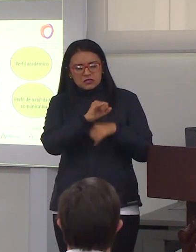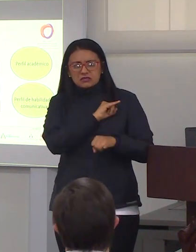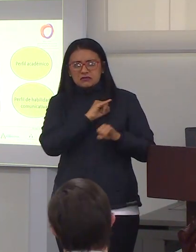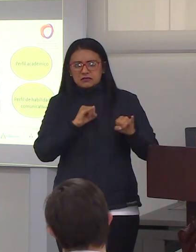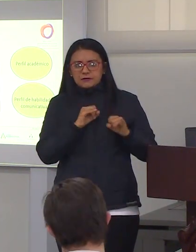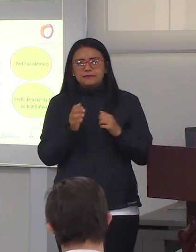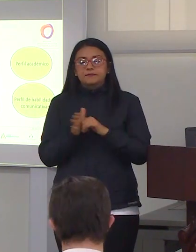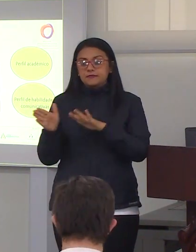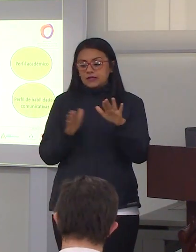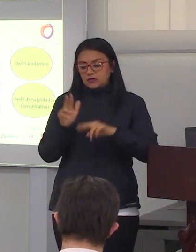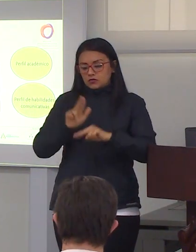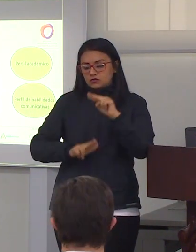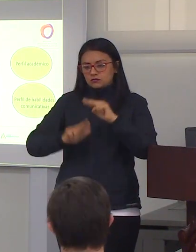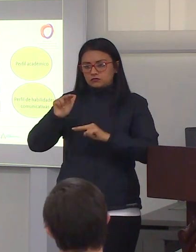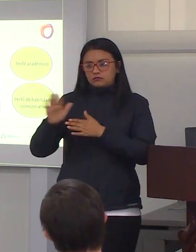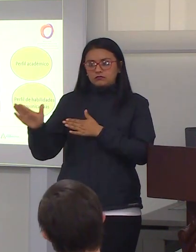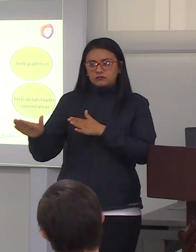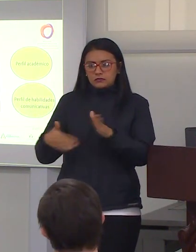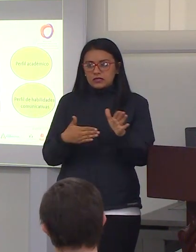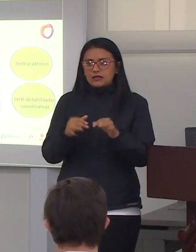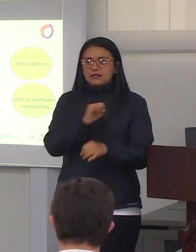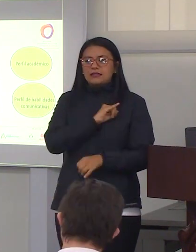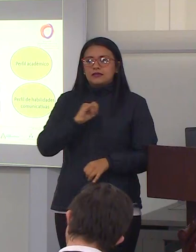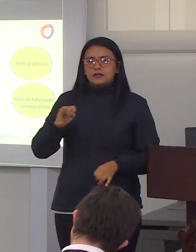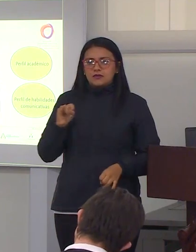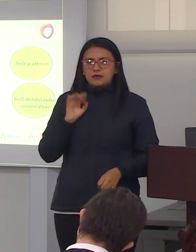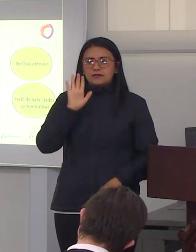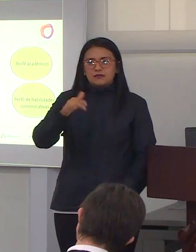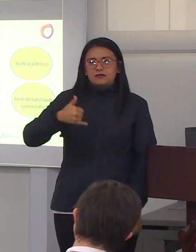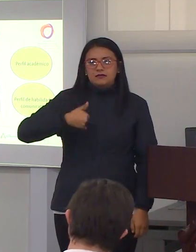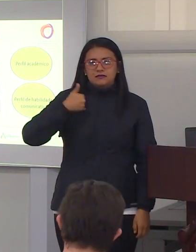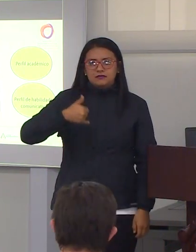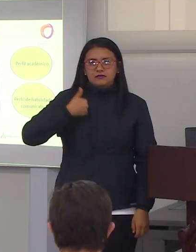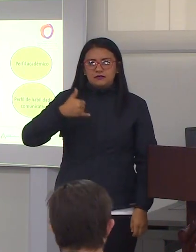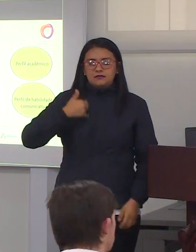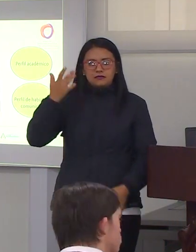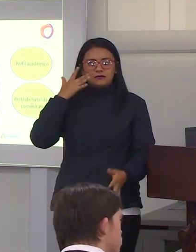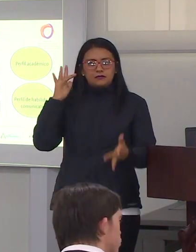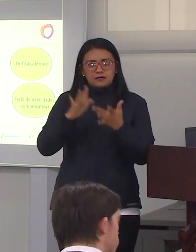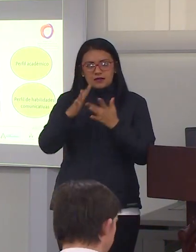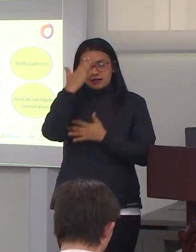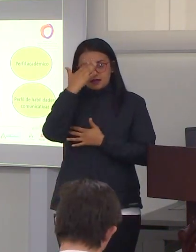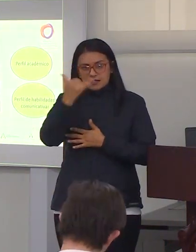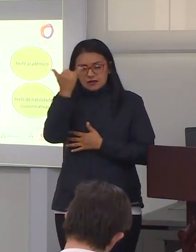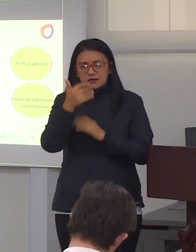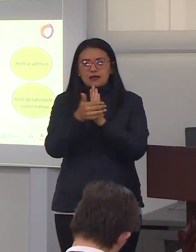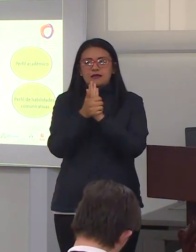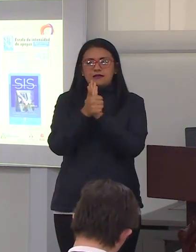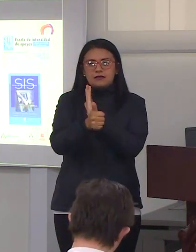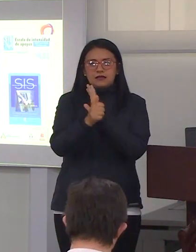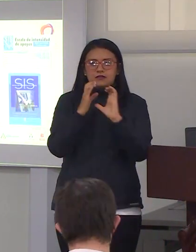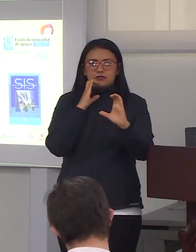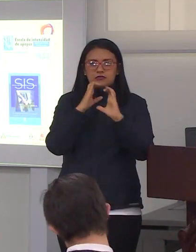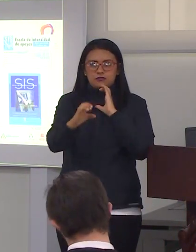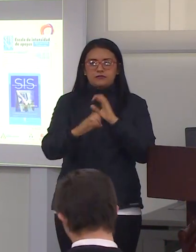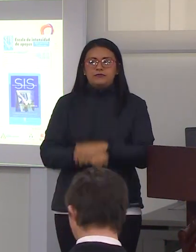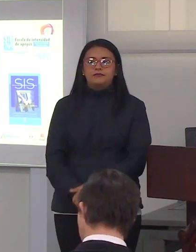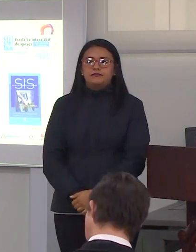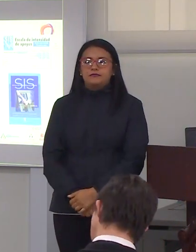y se construye un plan de apoyo individual para cada muchacho, acorde a un perfil académico y un perfil de habilidades comunicativas.